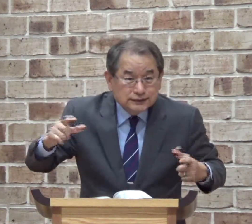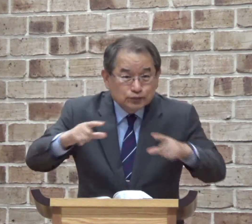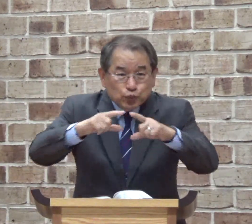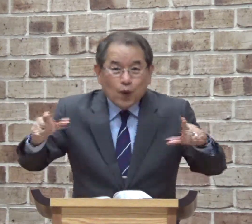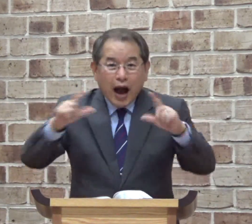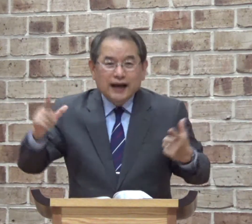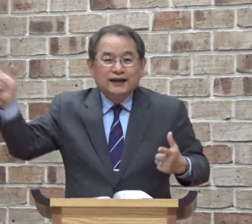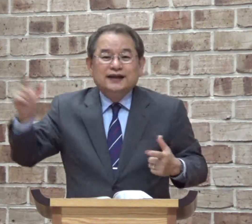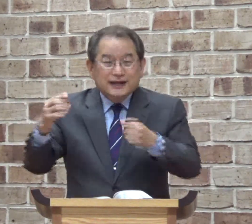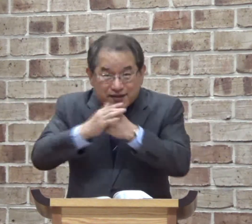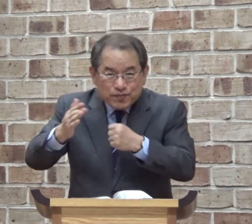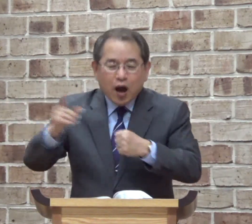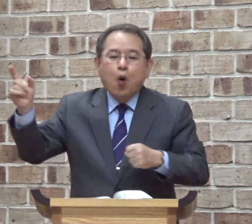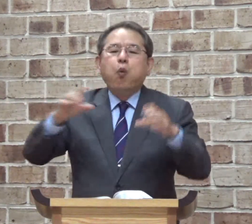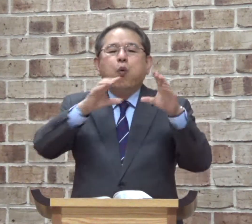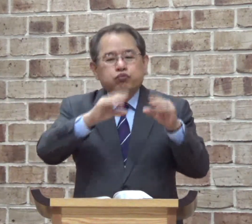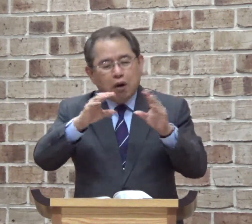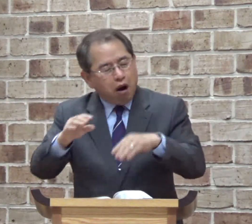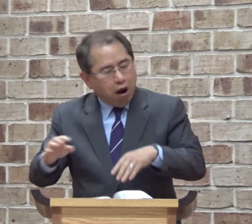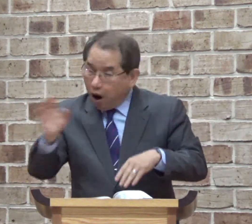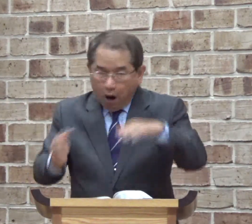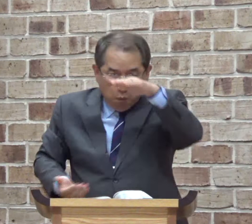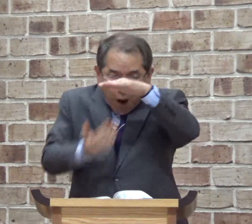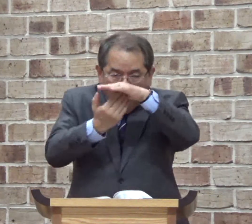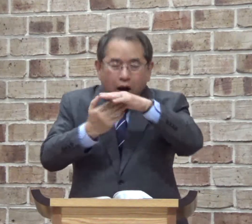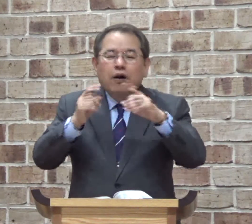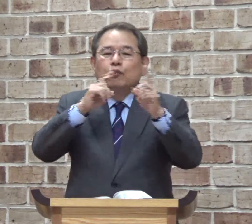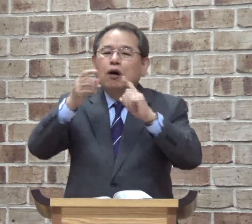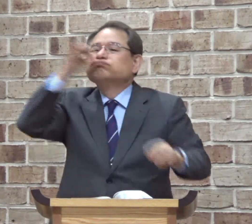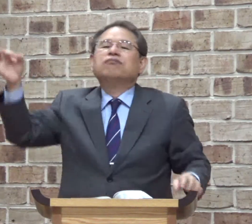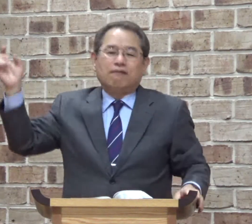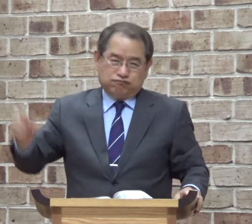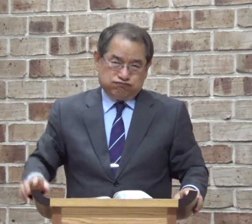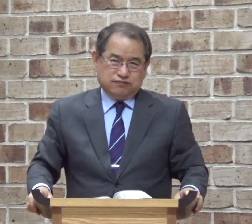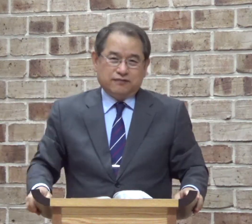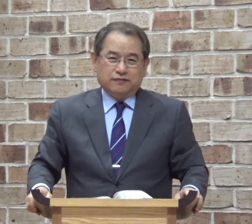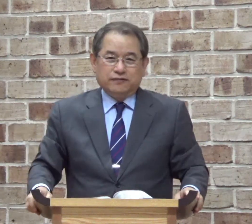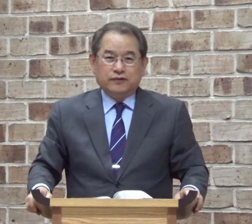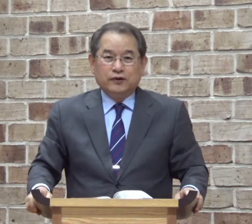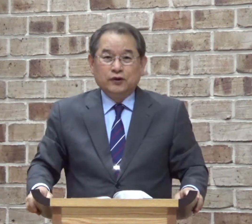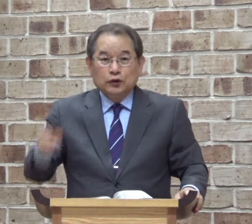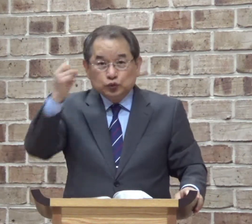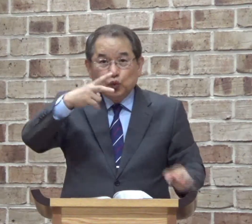사람을 이끌 수 있었습니다. 두 번째로 세례 요한입니다.